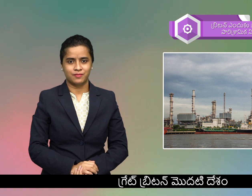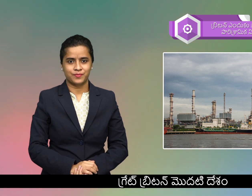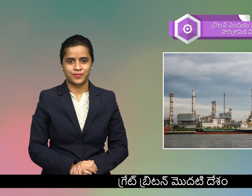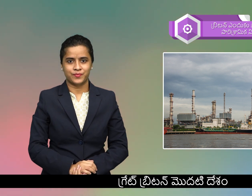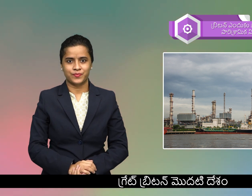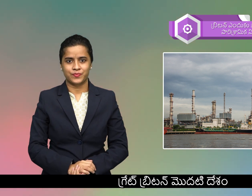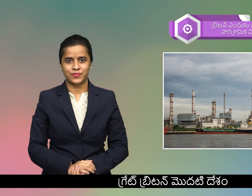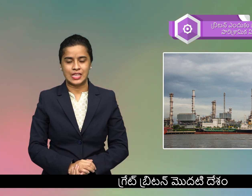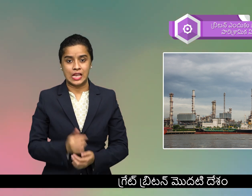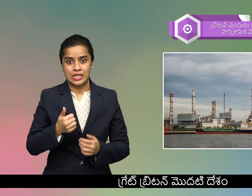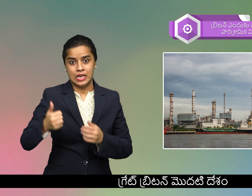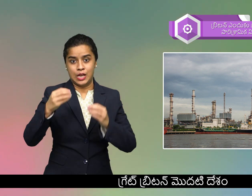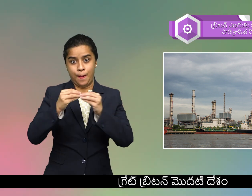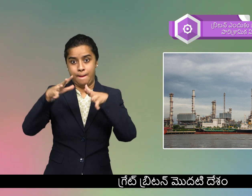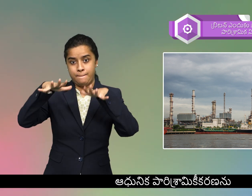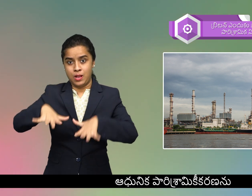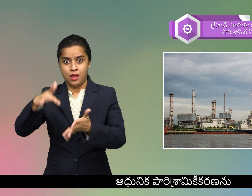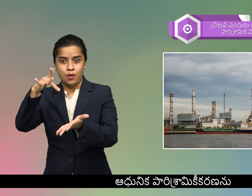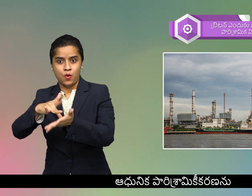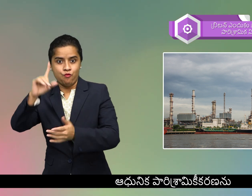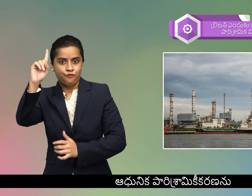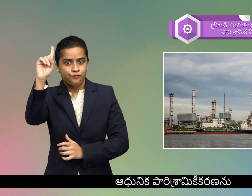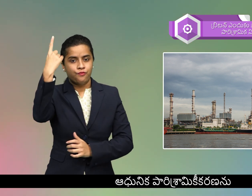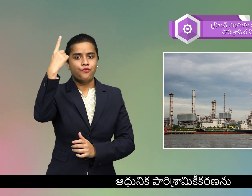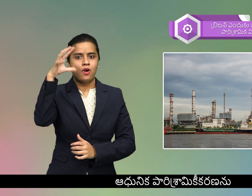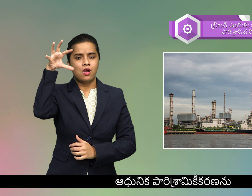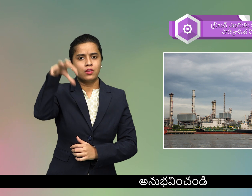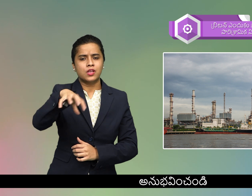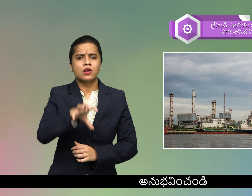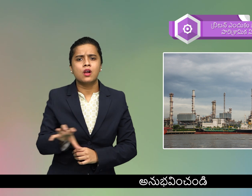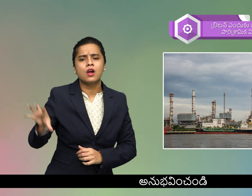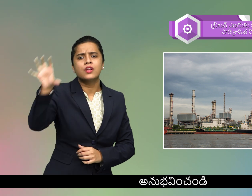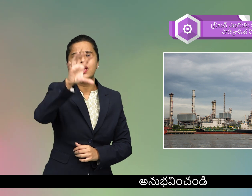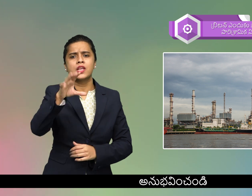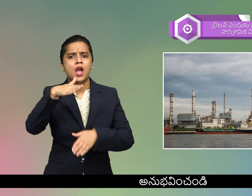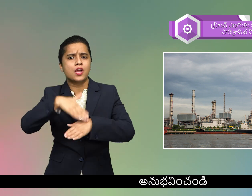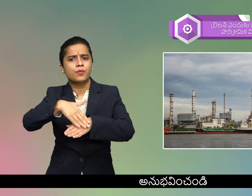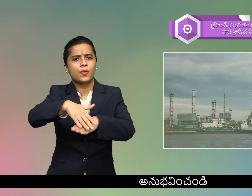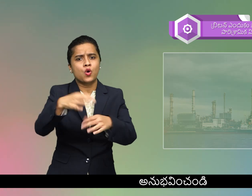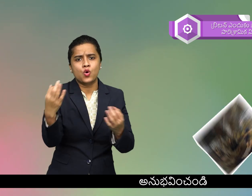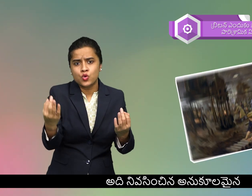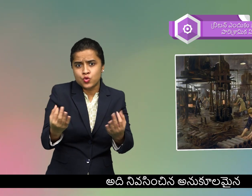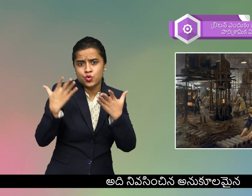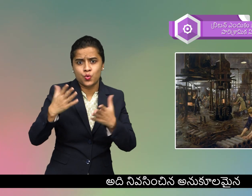గ్రేట్ బ్రిటన్ మొదటి దేశం. ఆధునిక పారిశ్రామికీకరణను అనుభవించండి. అది